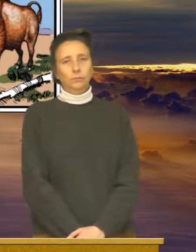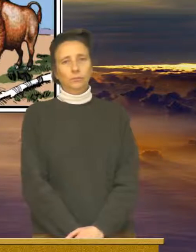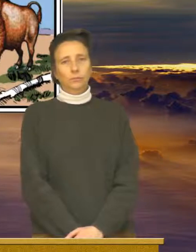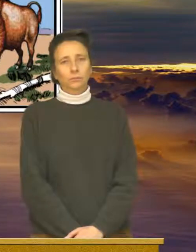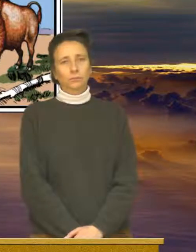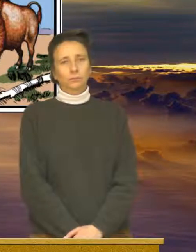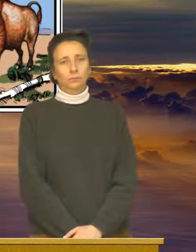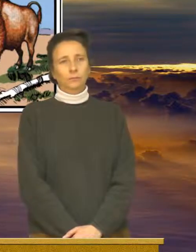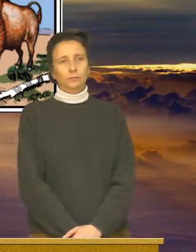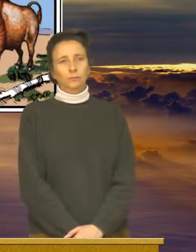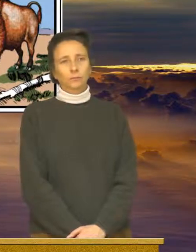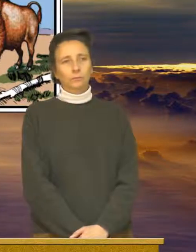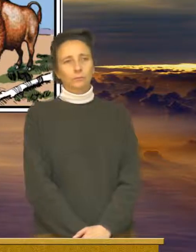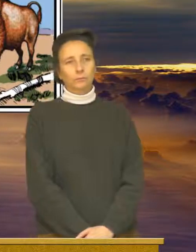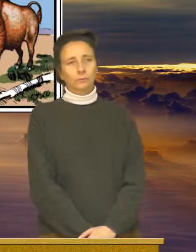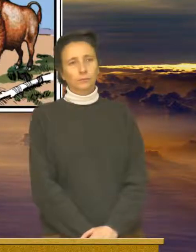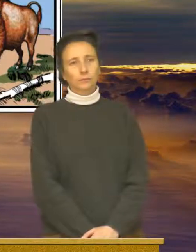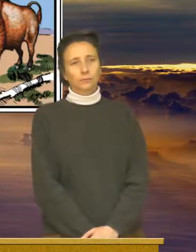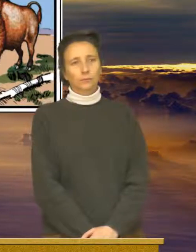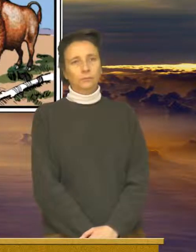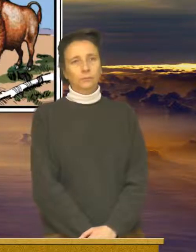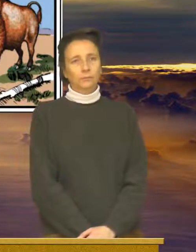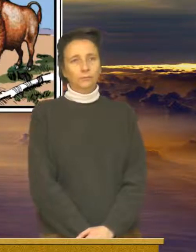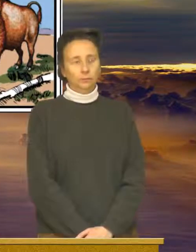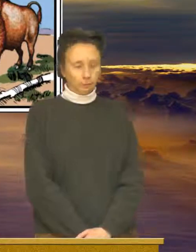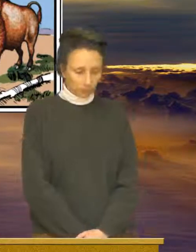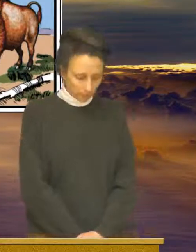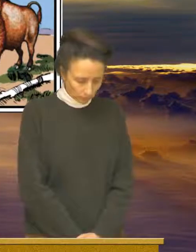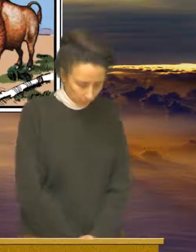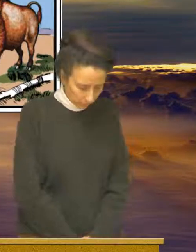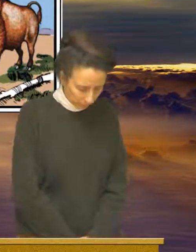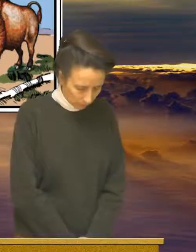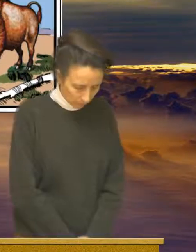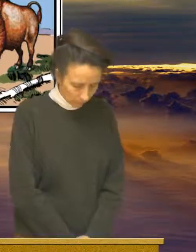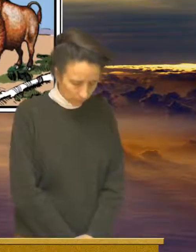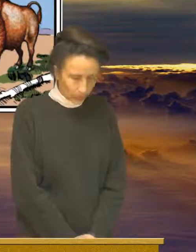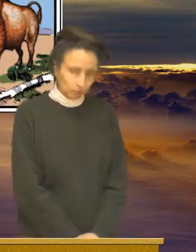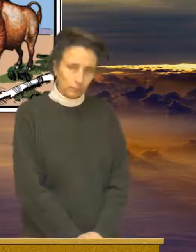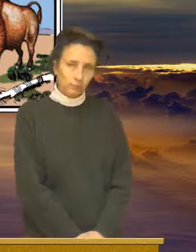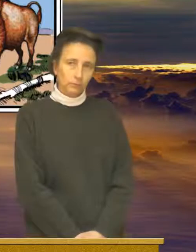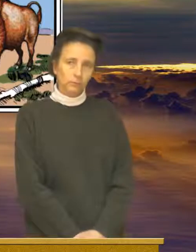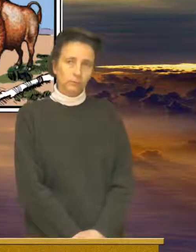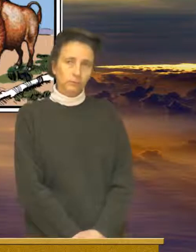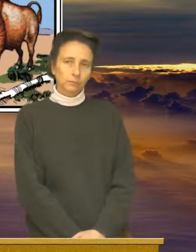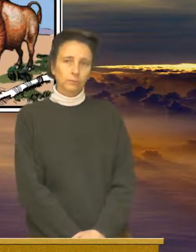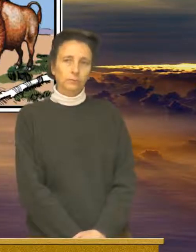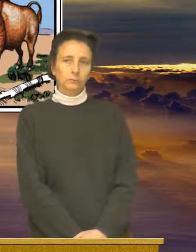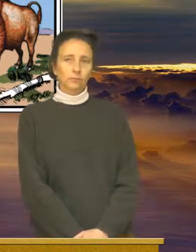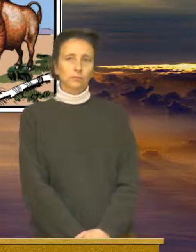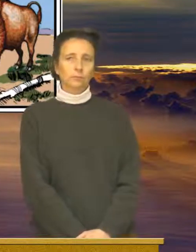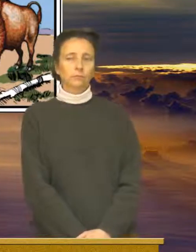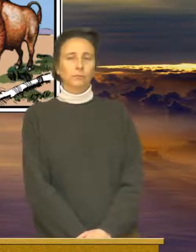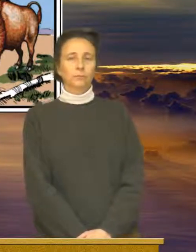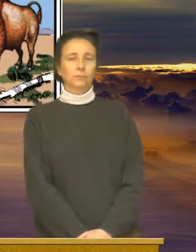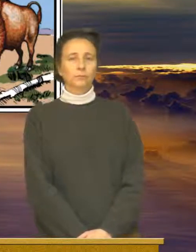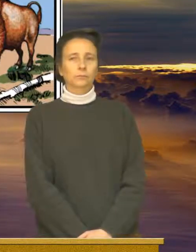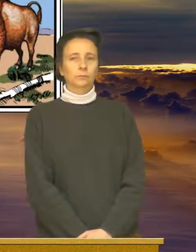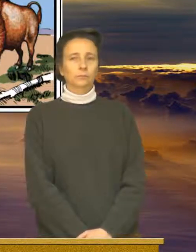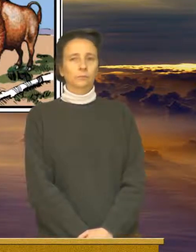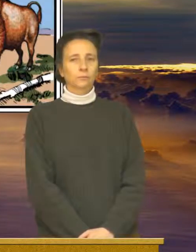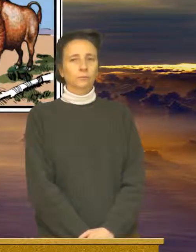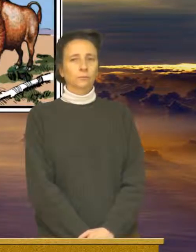la victoria que podemos obtener sobre el mundo, sobre las bestias, las marcas y todos